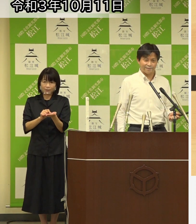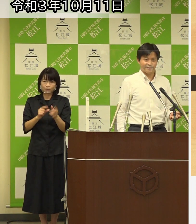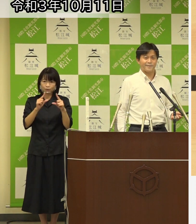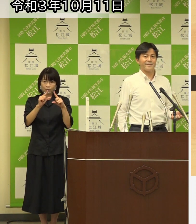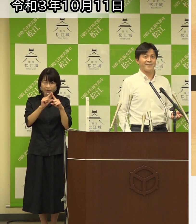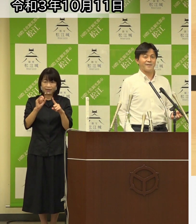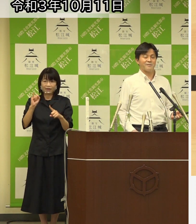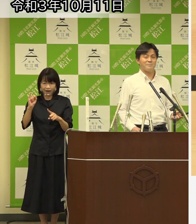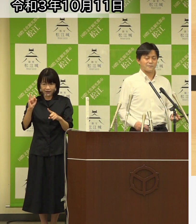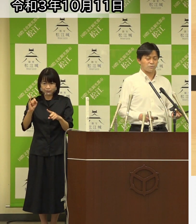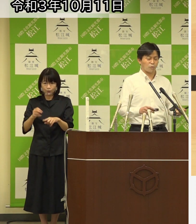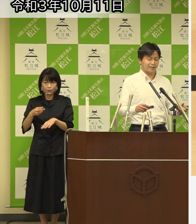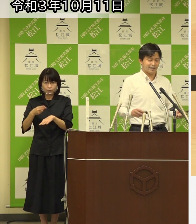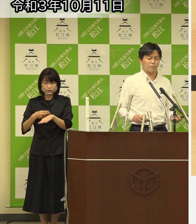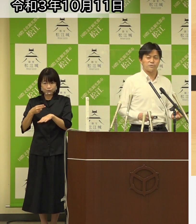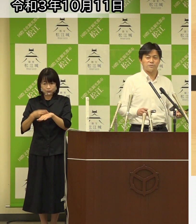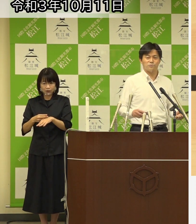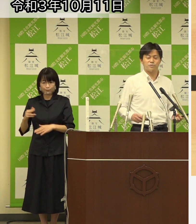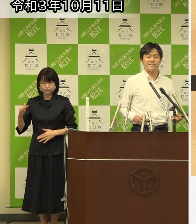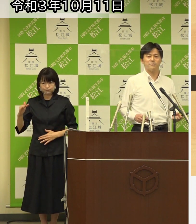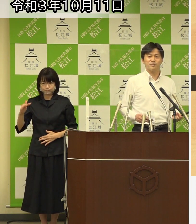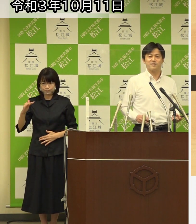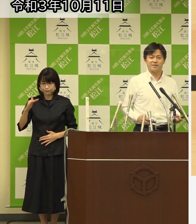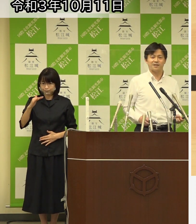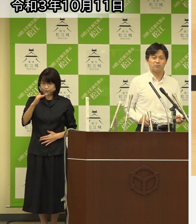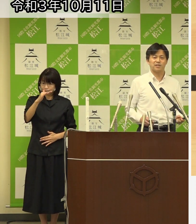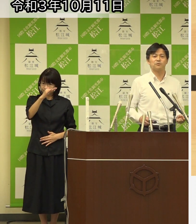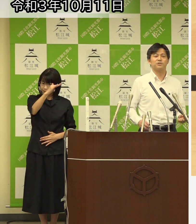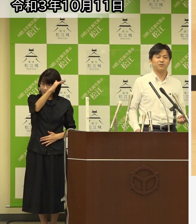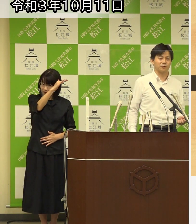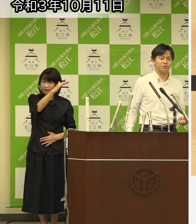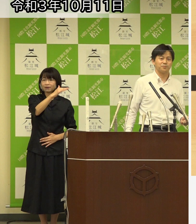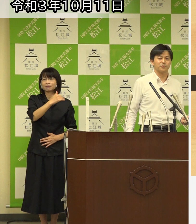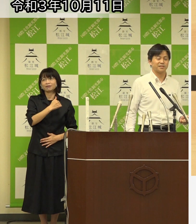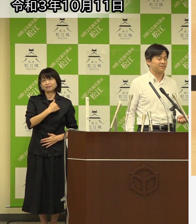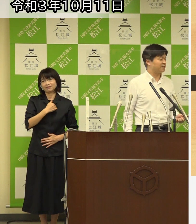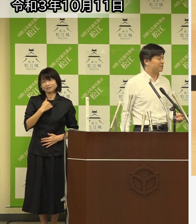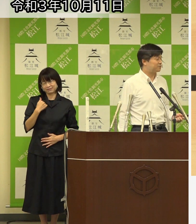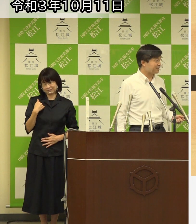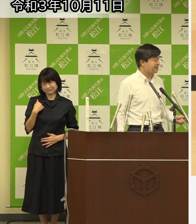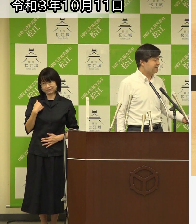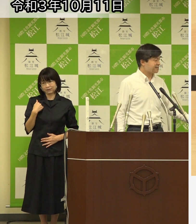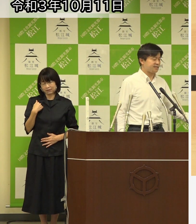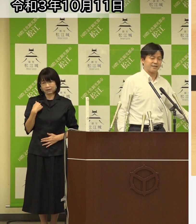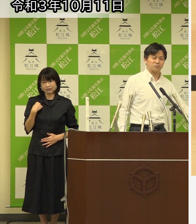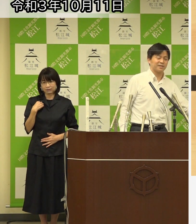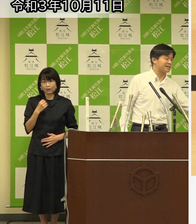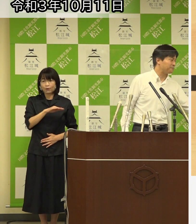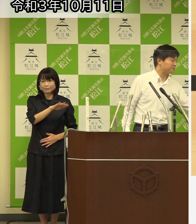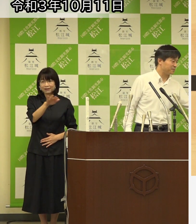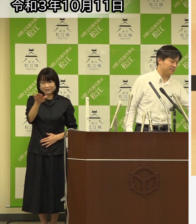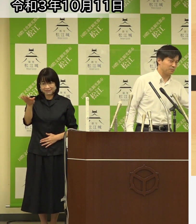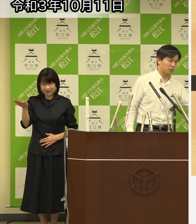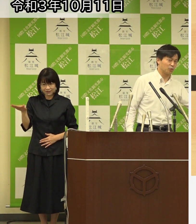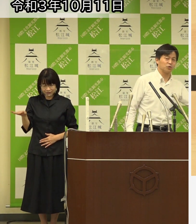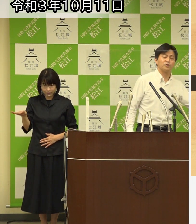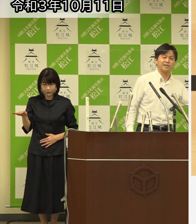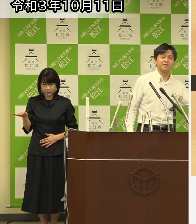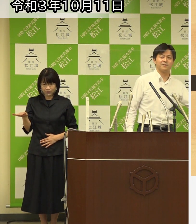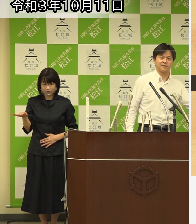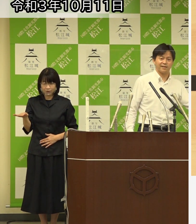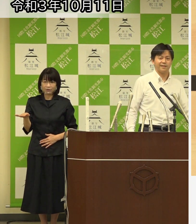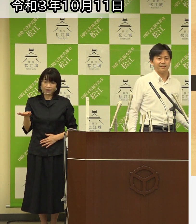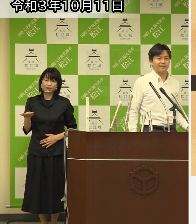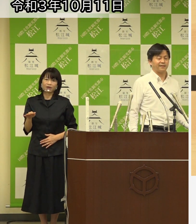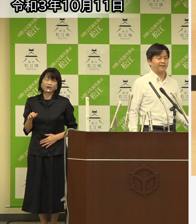られて、まあ、その AI コンシェルジュ自体もですねこう成長していくというプロセスになりますので、ぜひ皆さんもご利用い